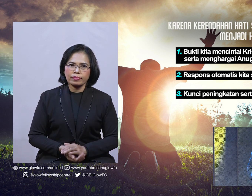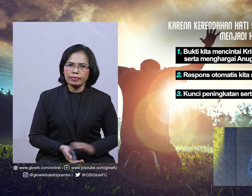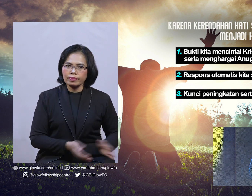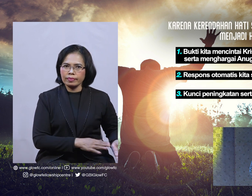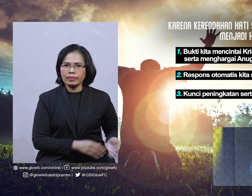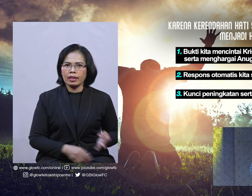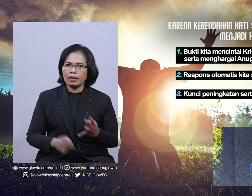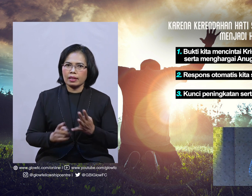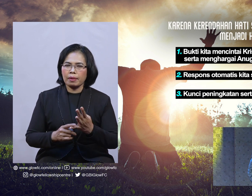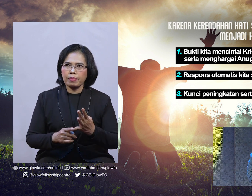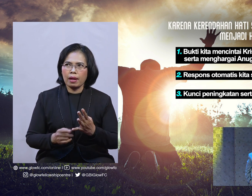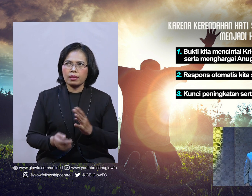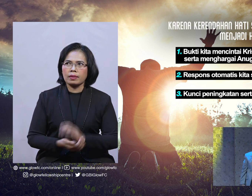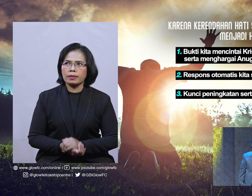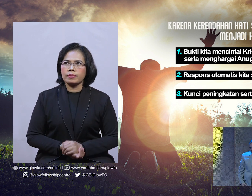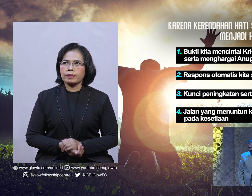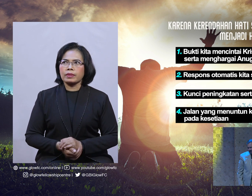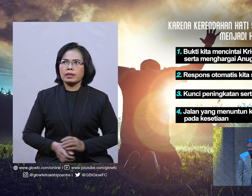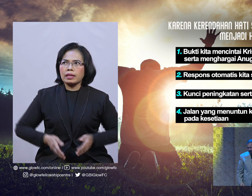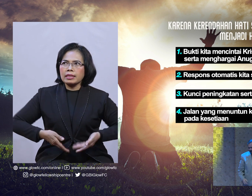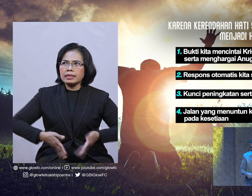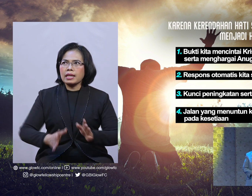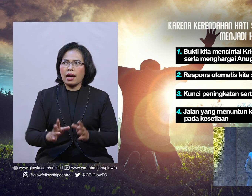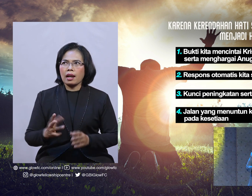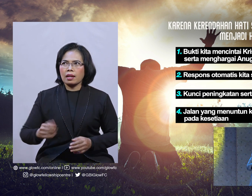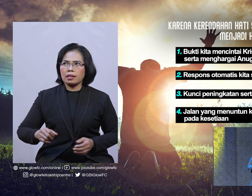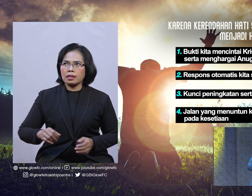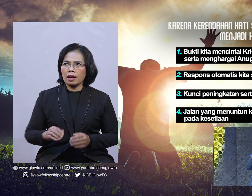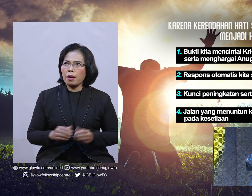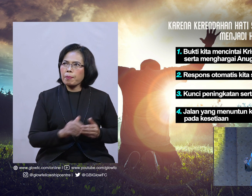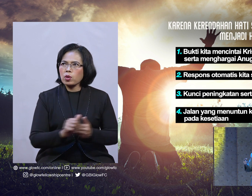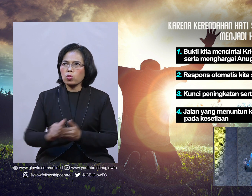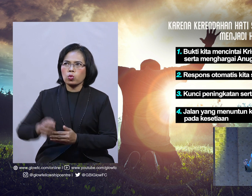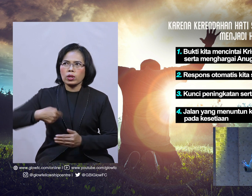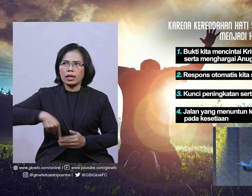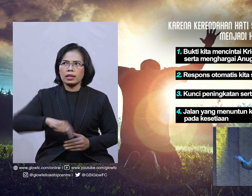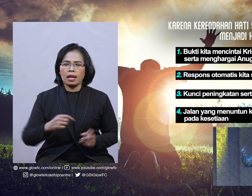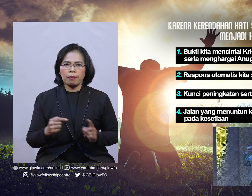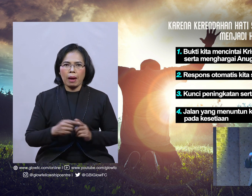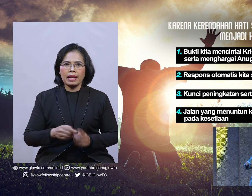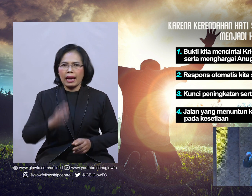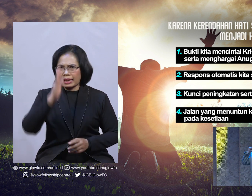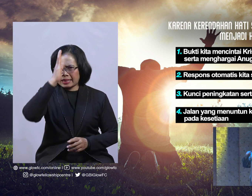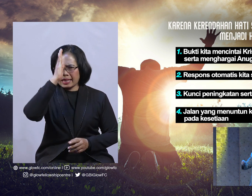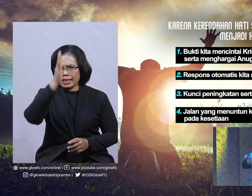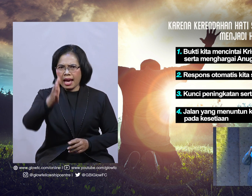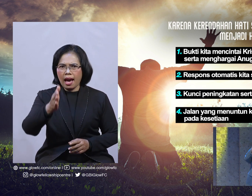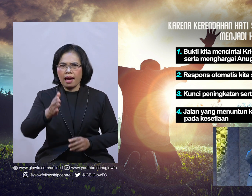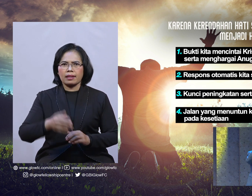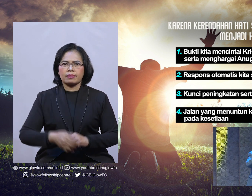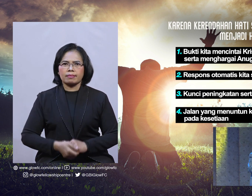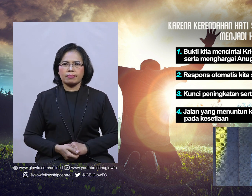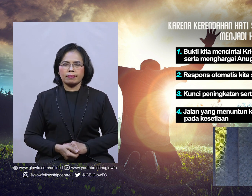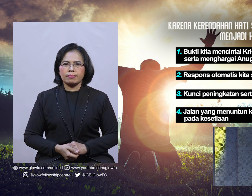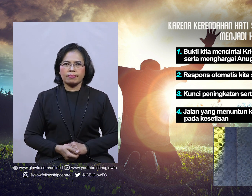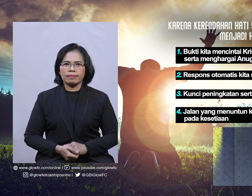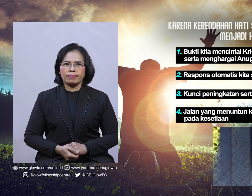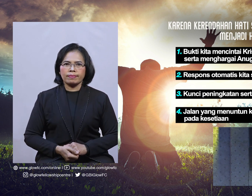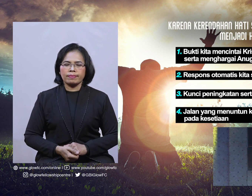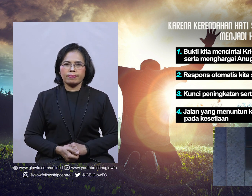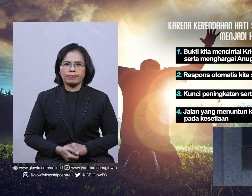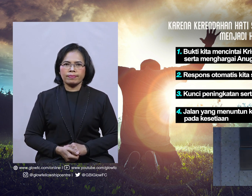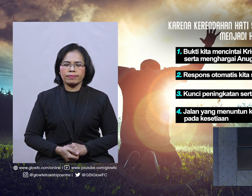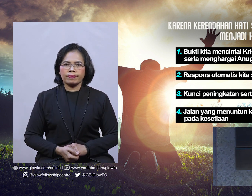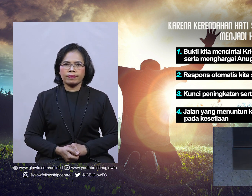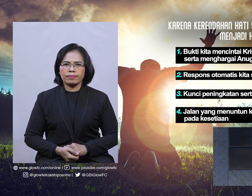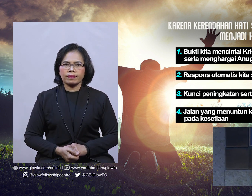dan hati serta kesiapan menjadi hamba Allah kemutlakan karena hati dan kesiapan menjadi hamba adalah jalan yang menuntun kita pada kesetiaan